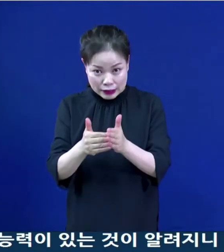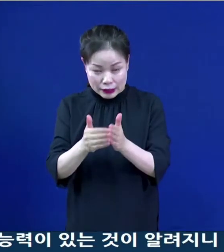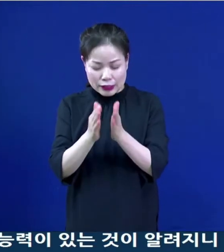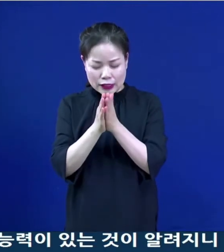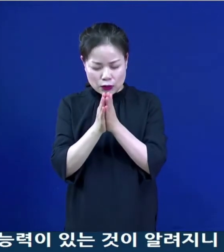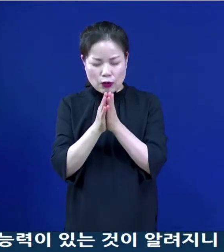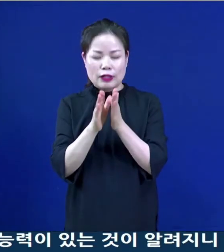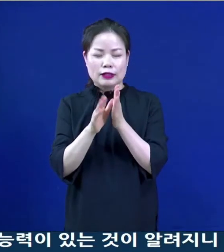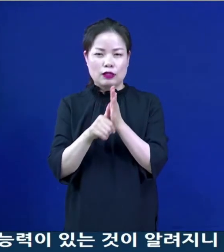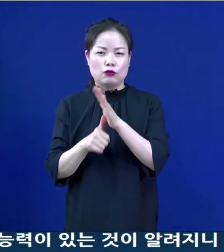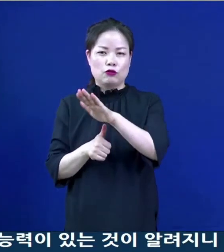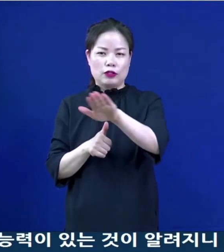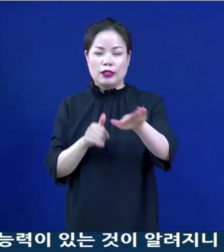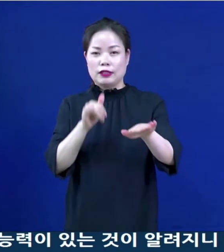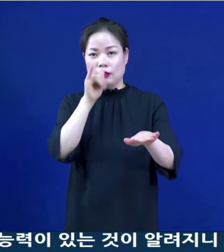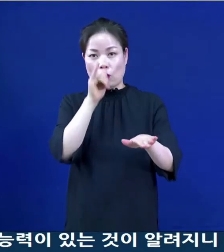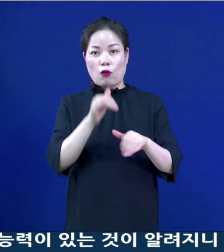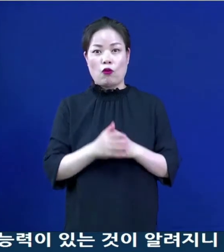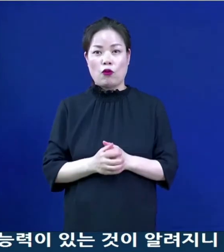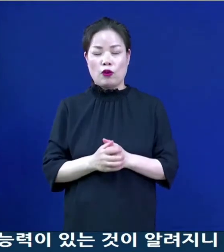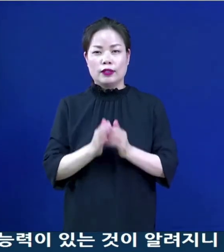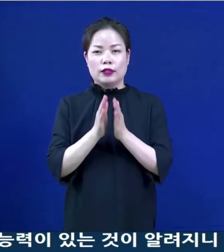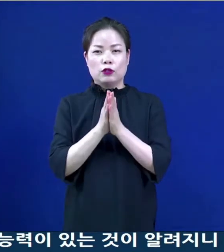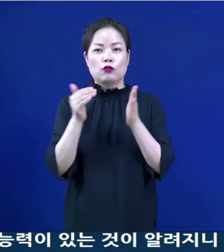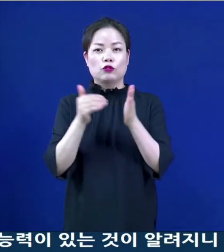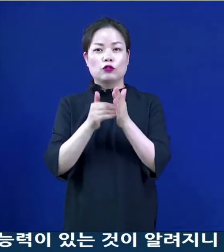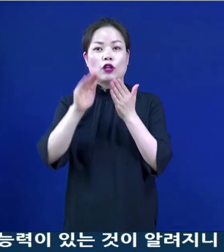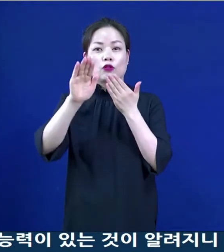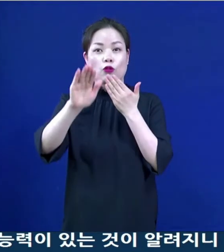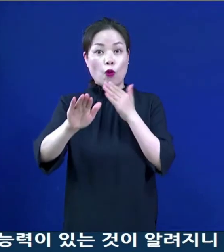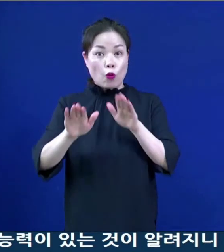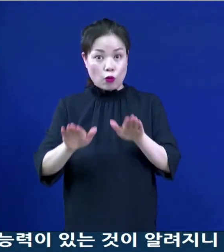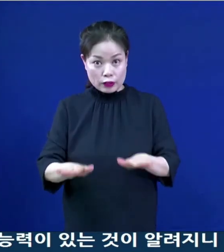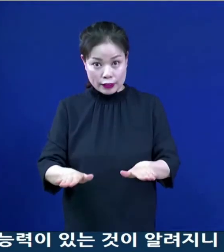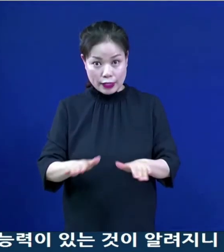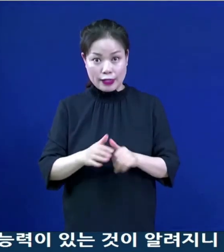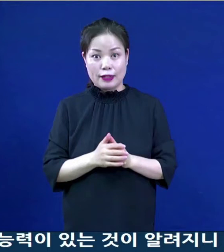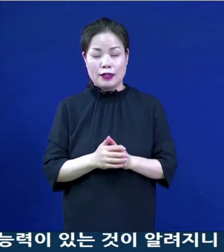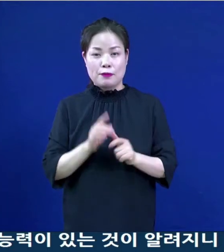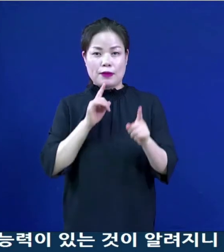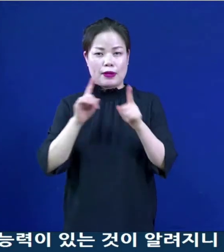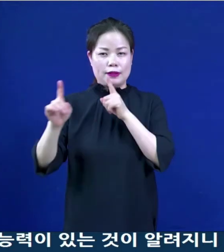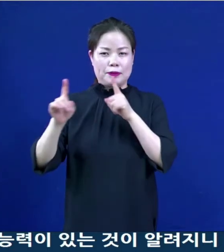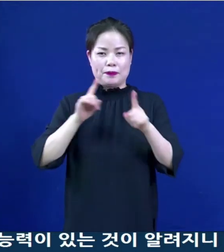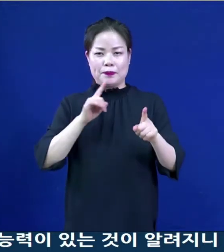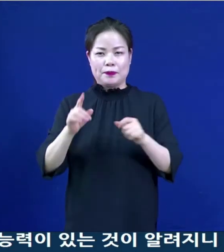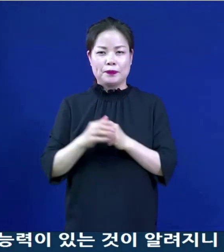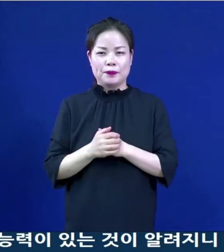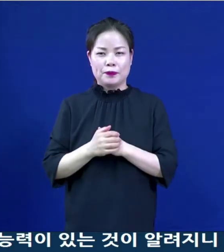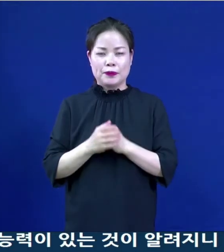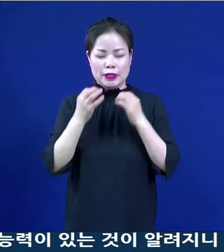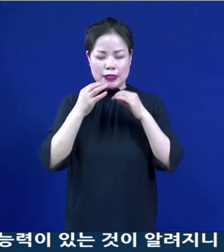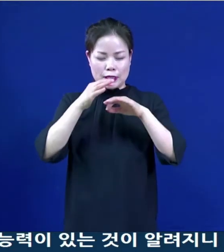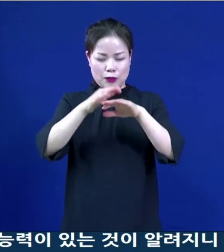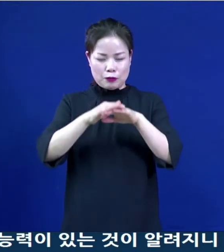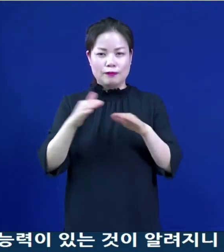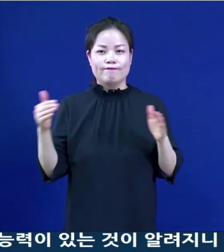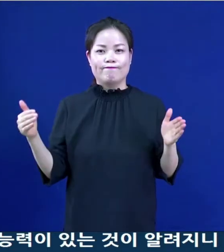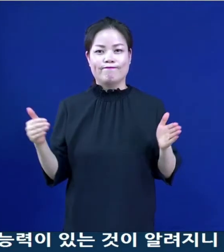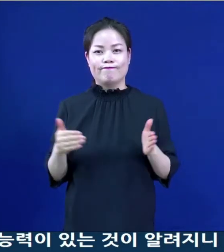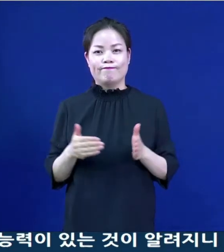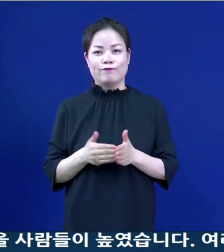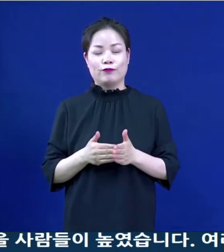기도할 시간이 우리에게 다가오고요. 기도가 끝나면 오늘의 이 말씀 금요 집회도 끝나게